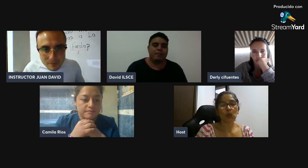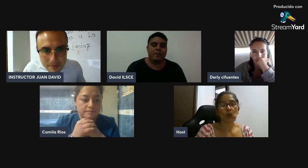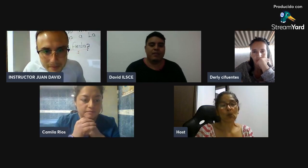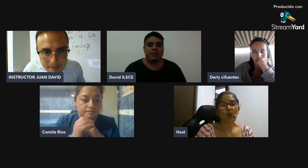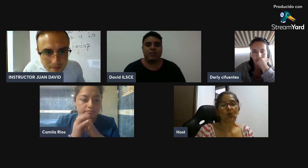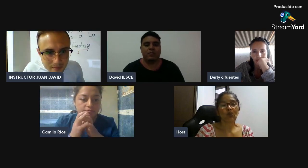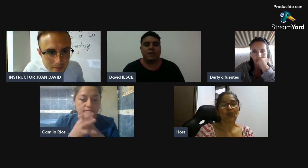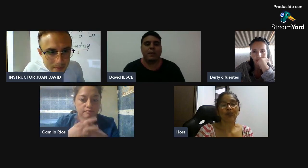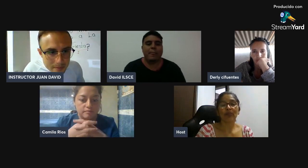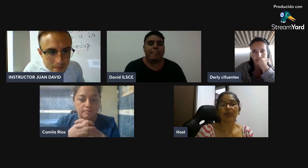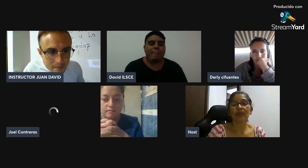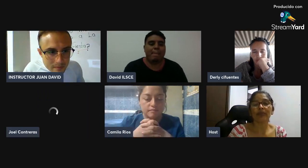listo muy bien